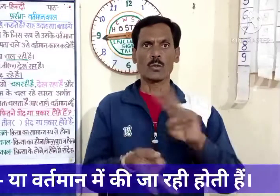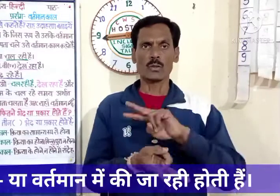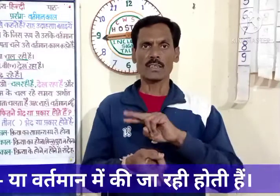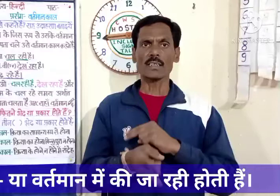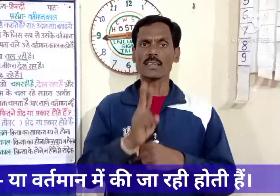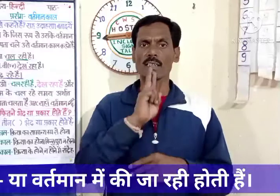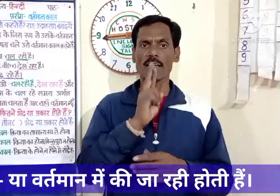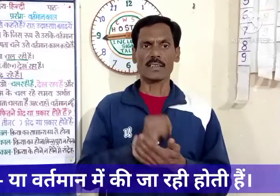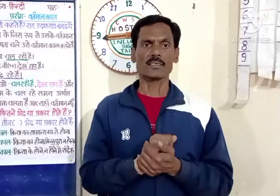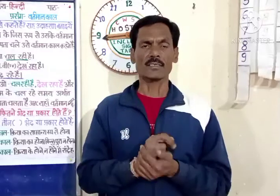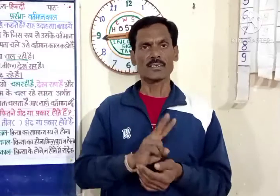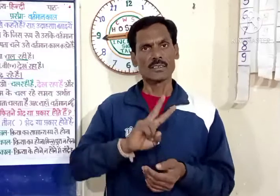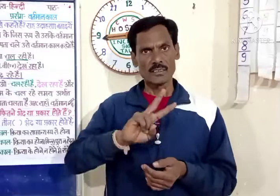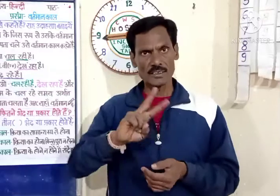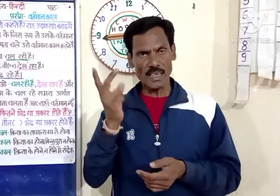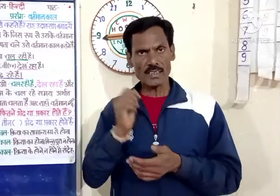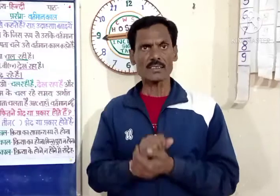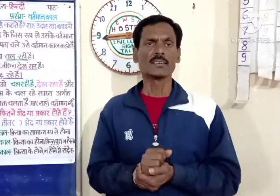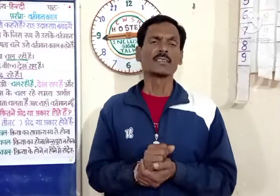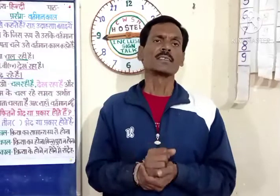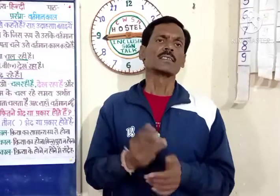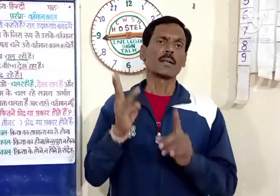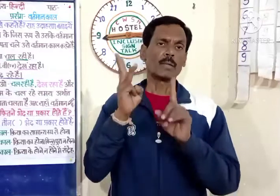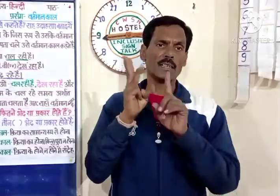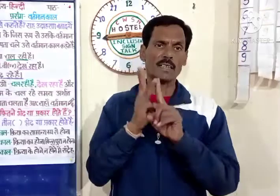होती हैं, या नंबर 3